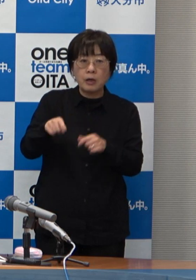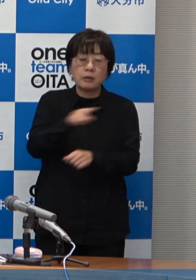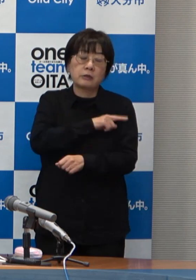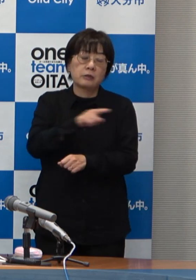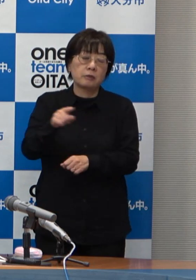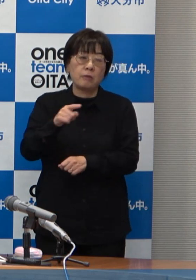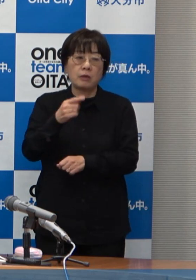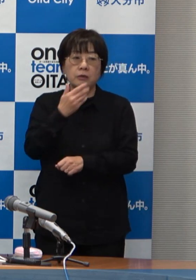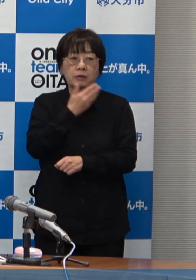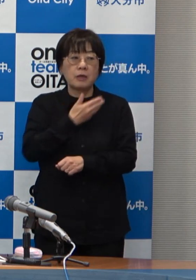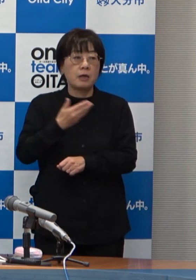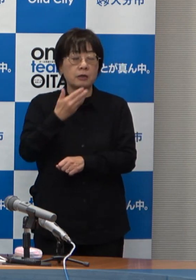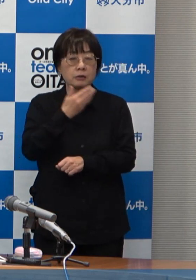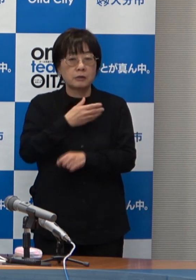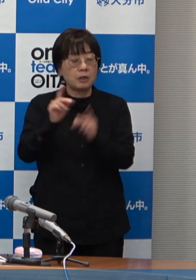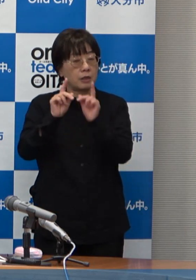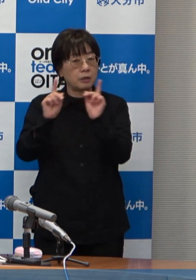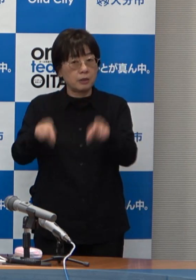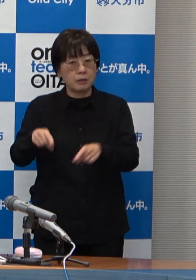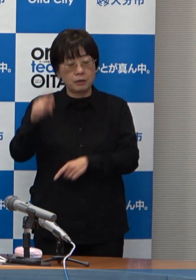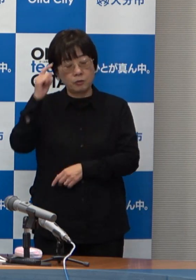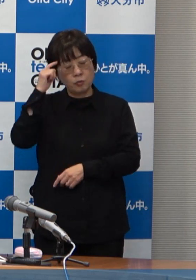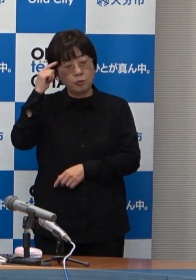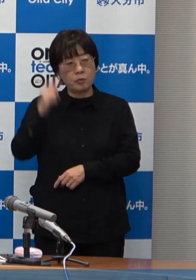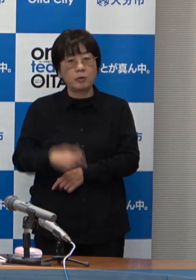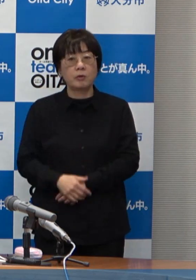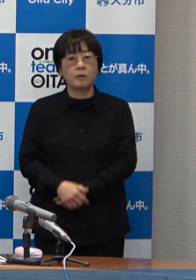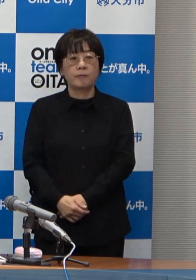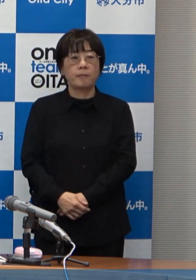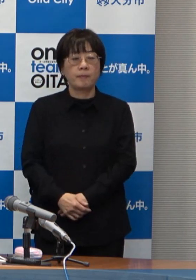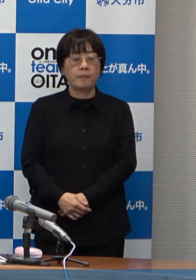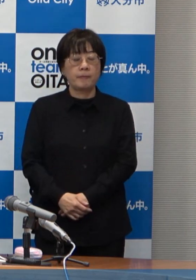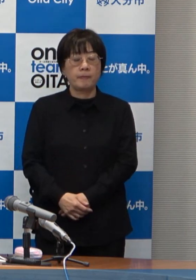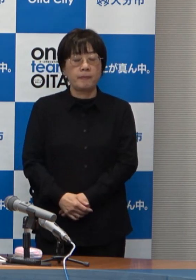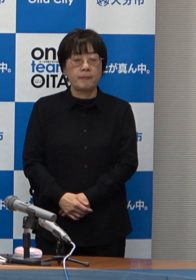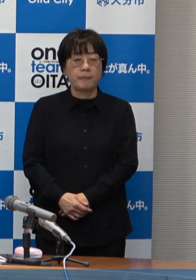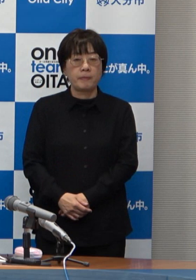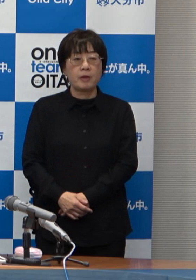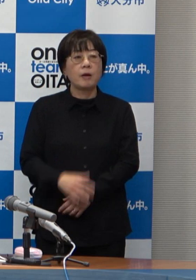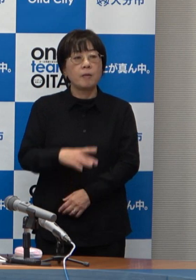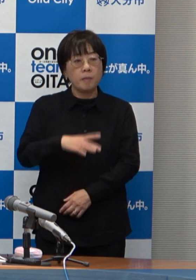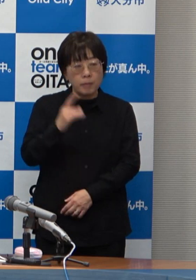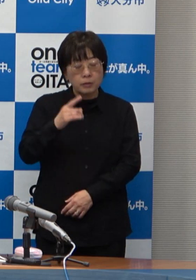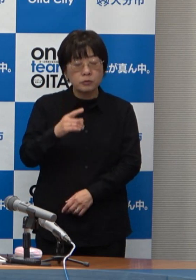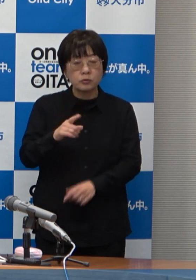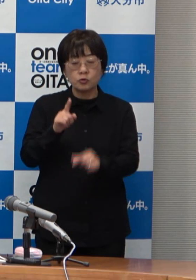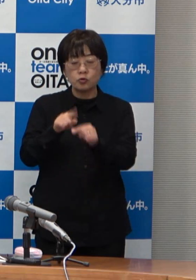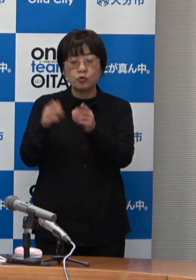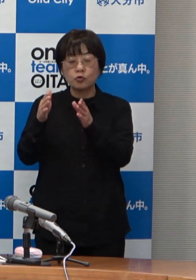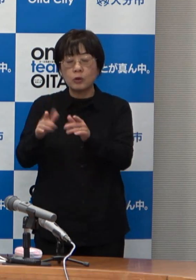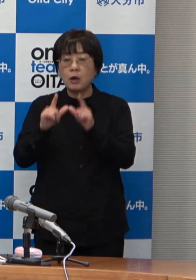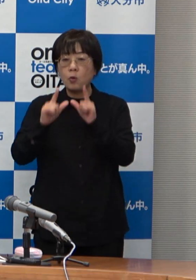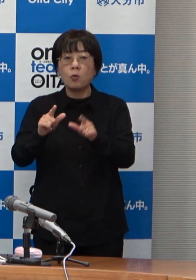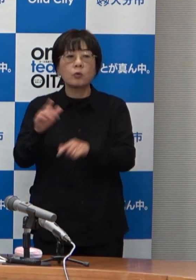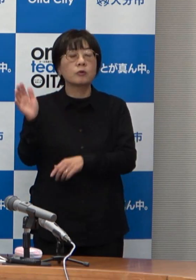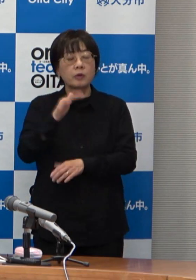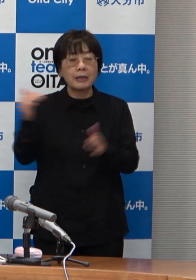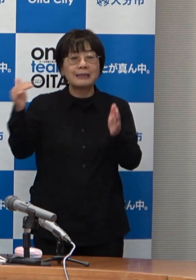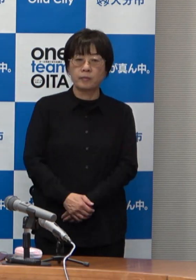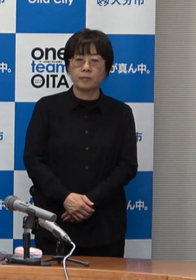うんまず課題ですねあのボトルネックというか最終報告がいつできるかって話